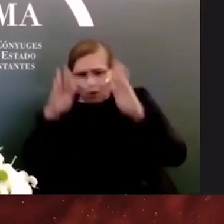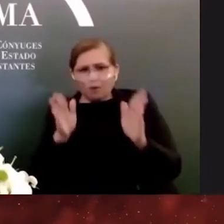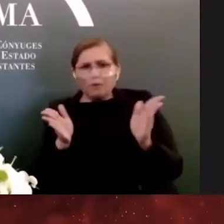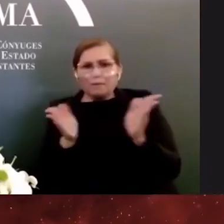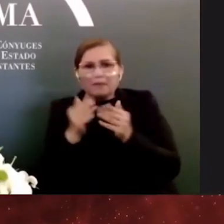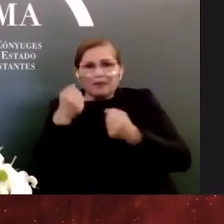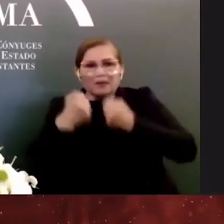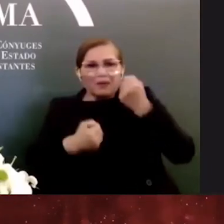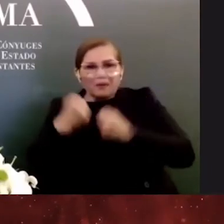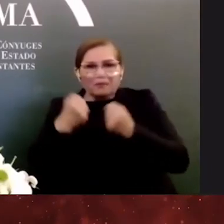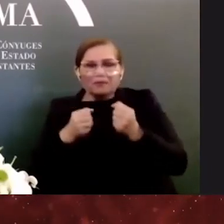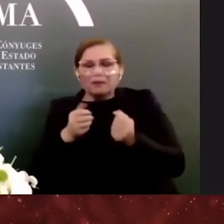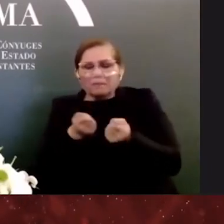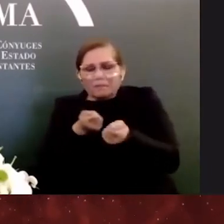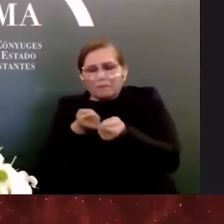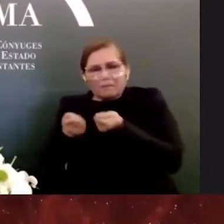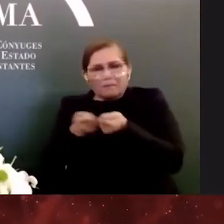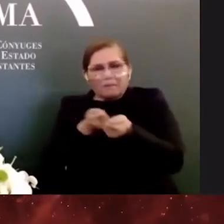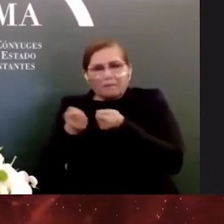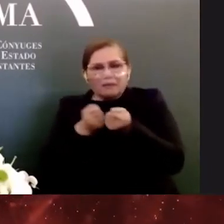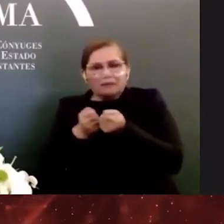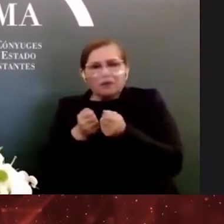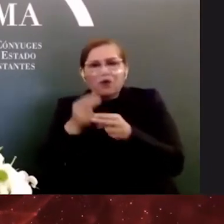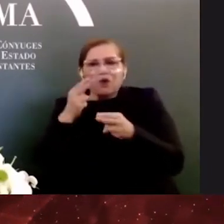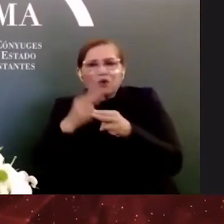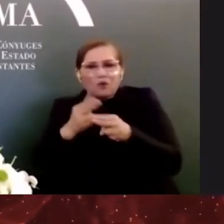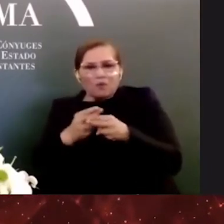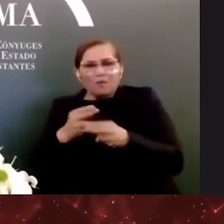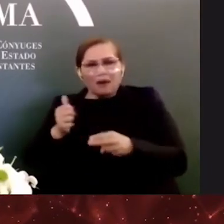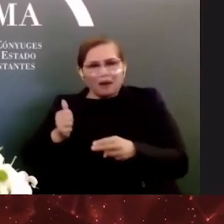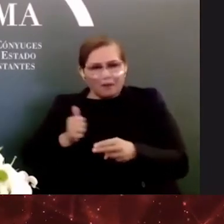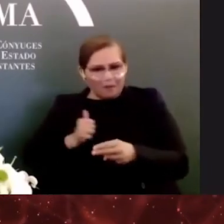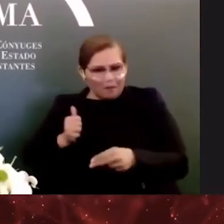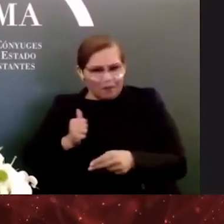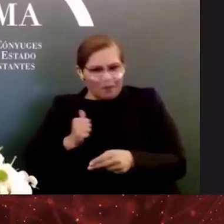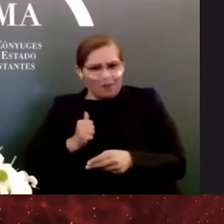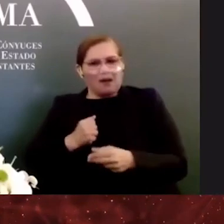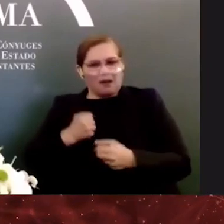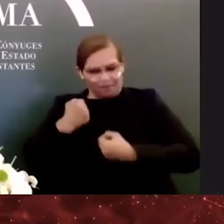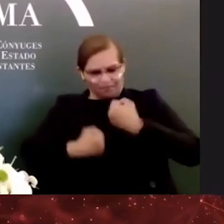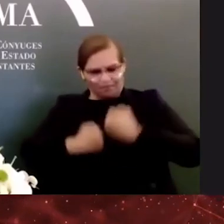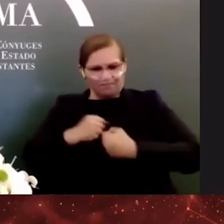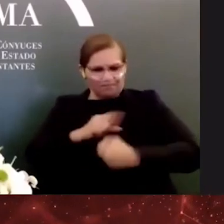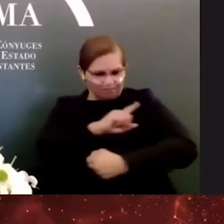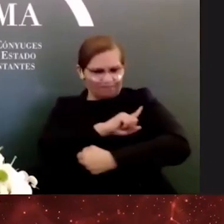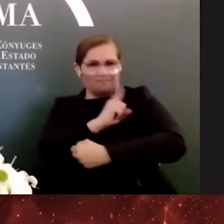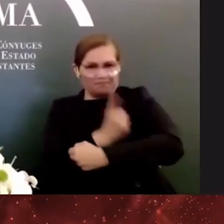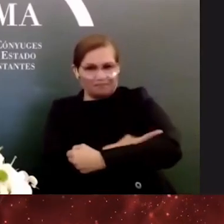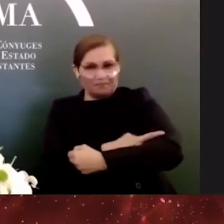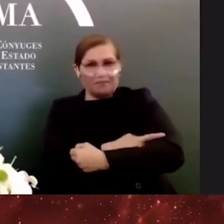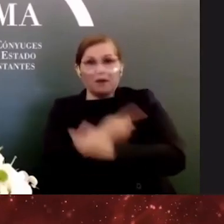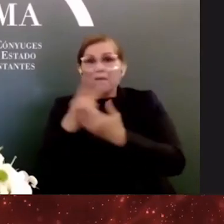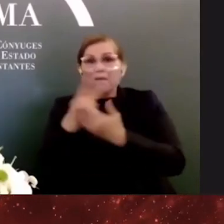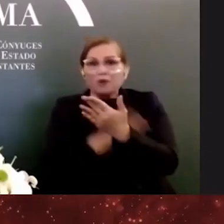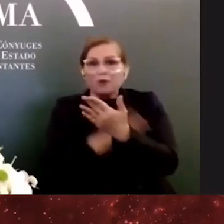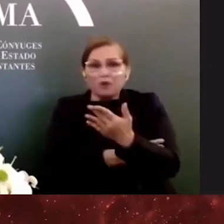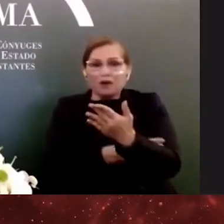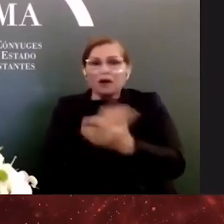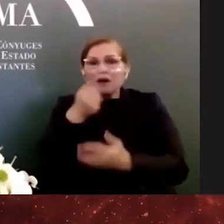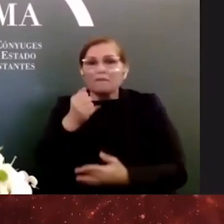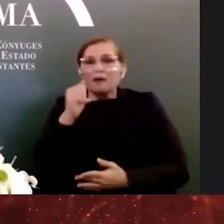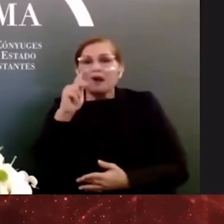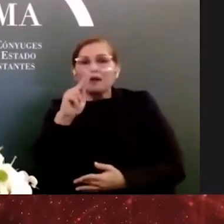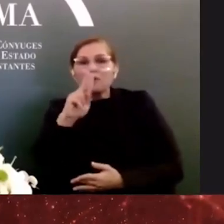emprendimiento mediante la línea de crédito Cuñá Catupiry, Mujer Emprendedora. El programa Aicuaá,